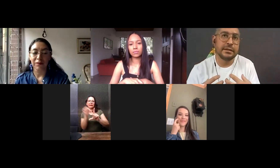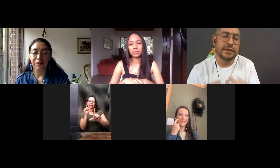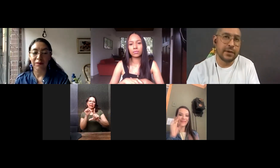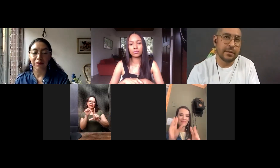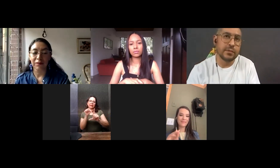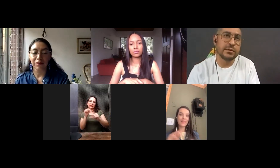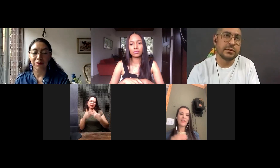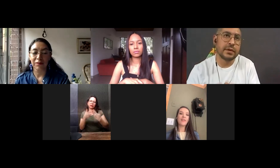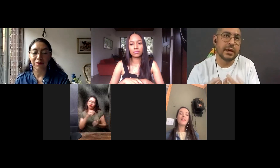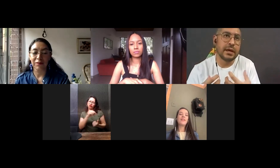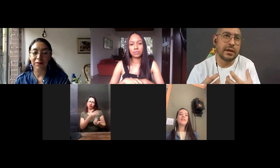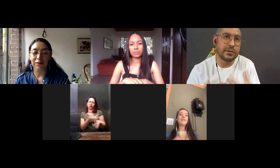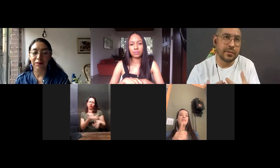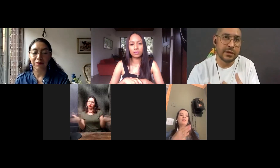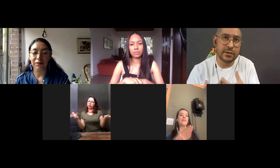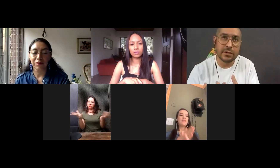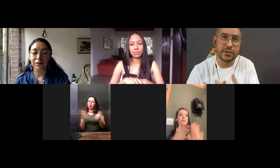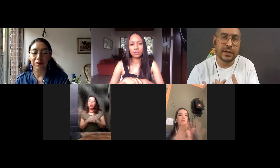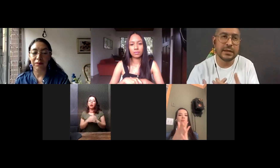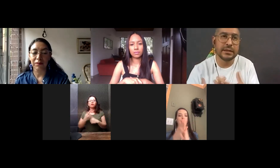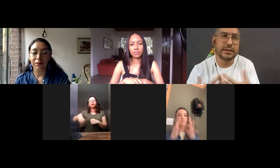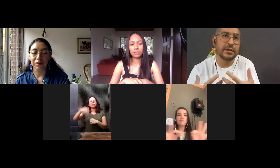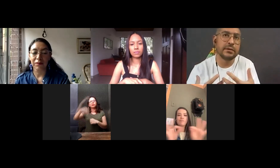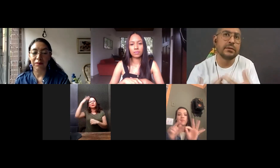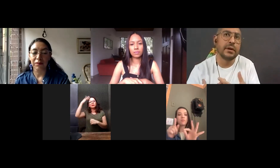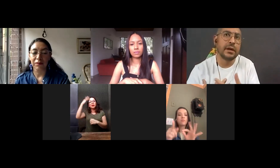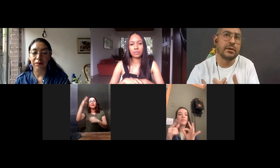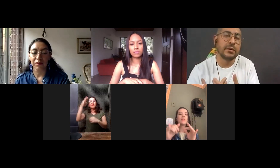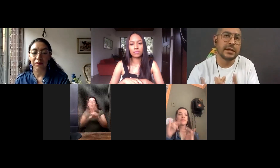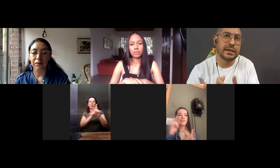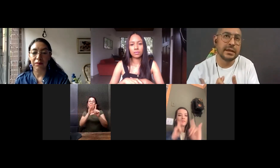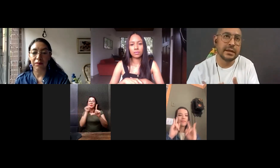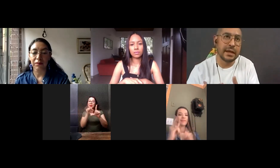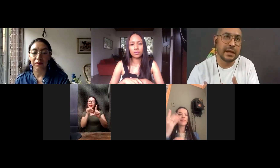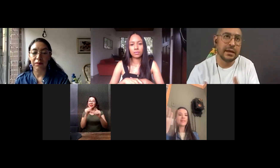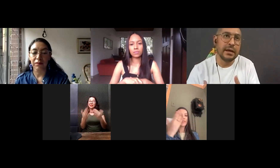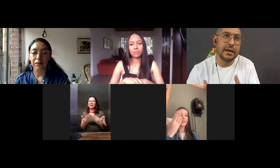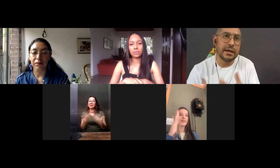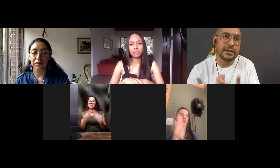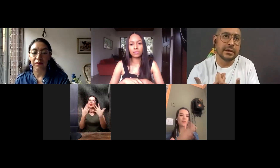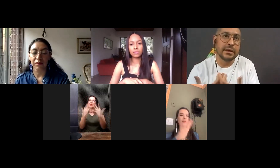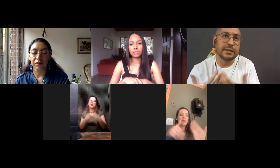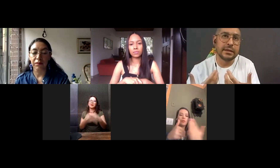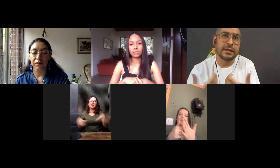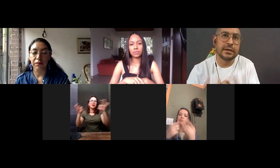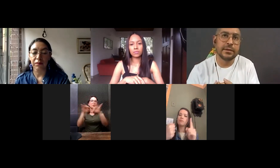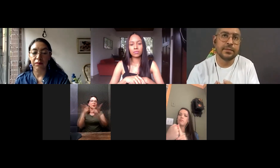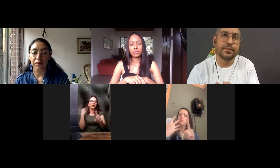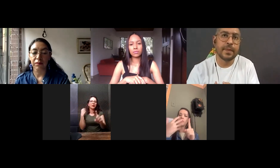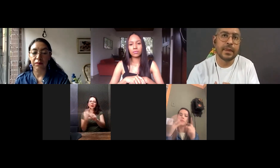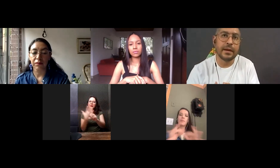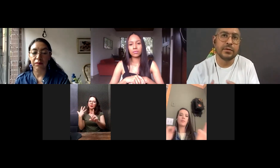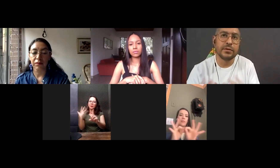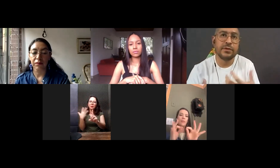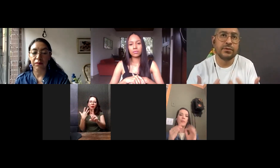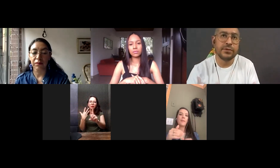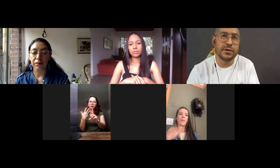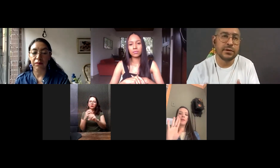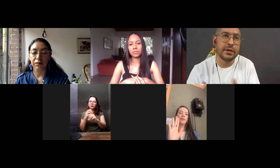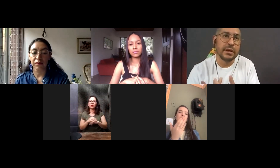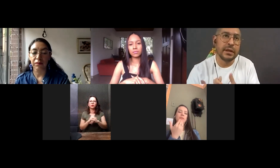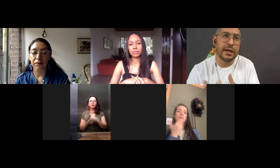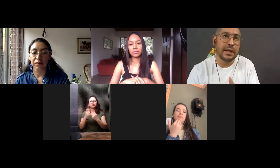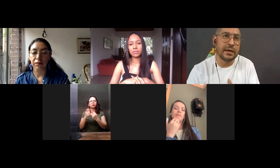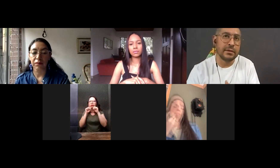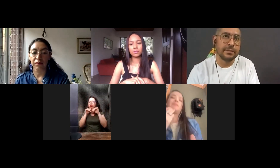y sabemos que los medios audiovisuales han sido algo trascendental en esta, digamos,